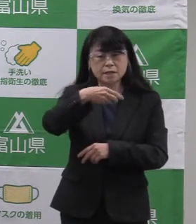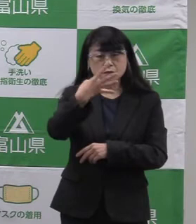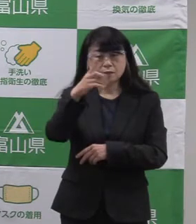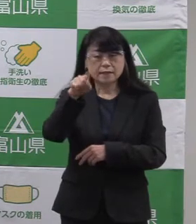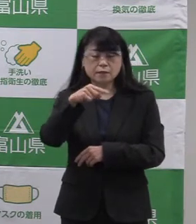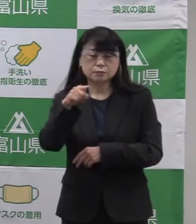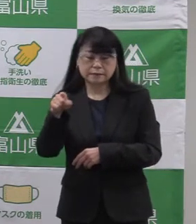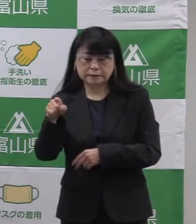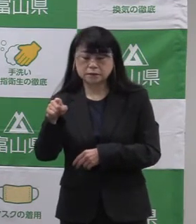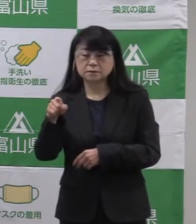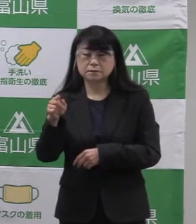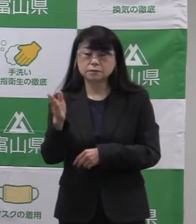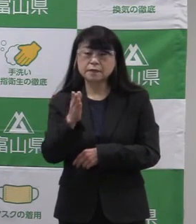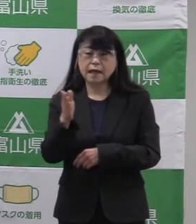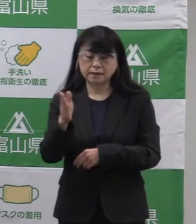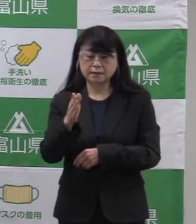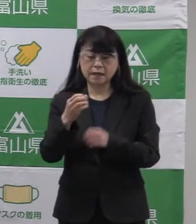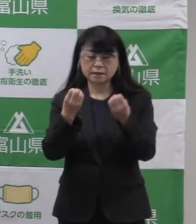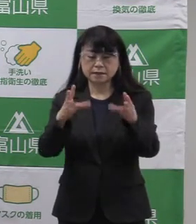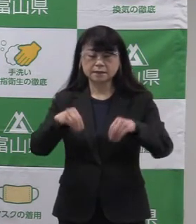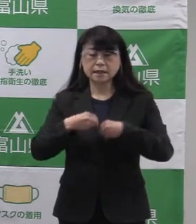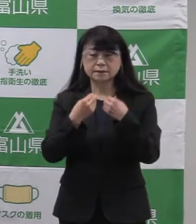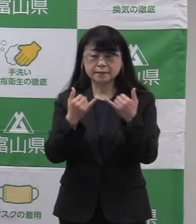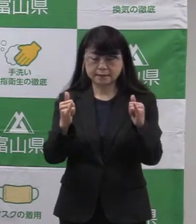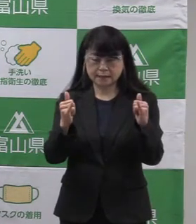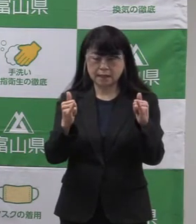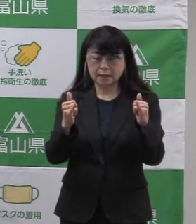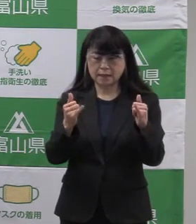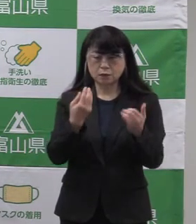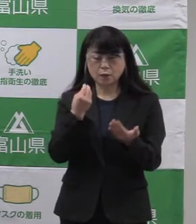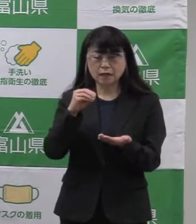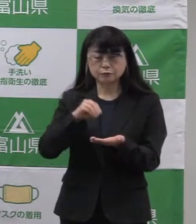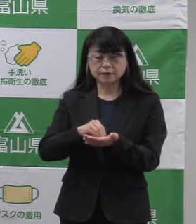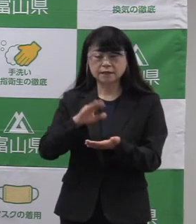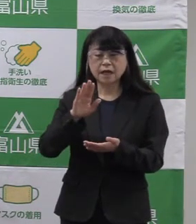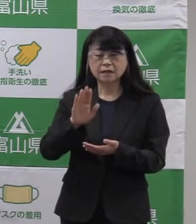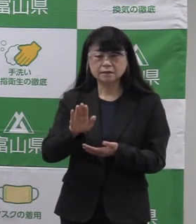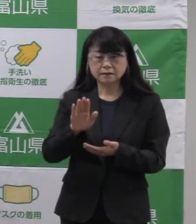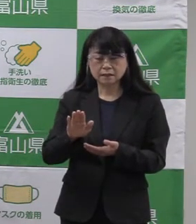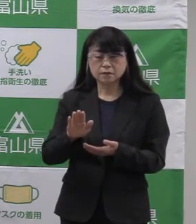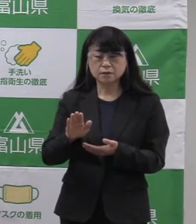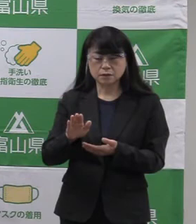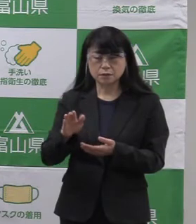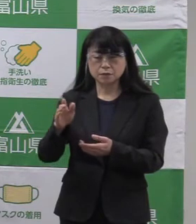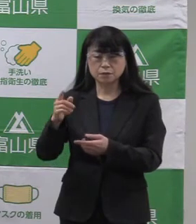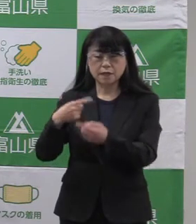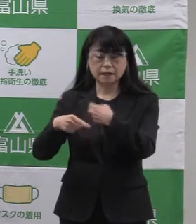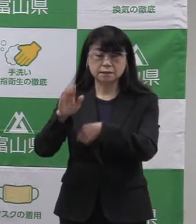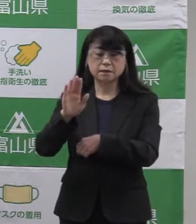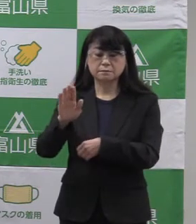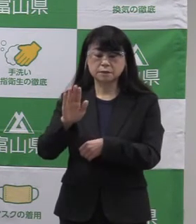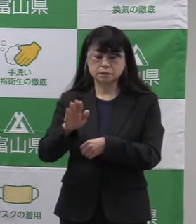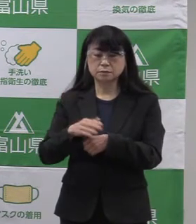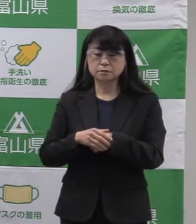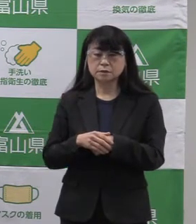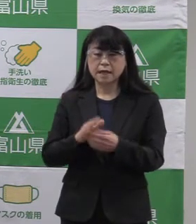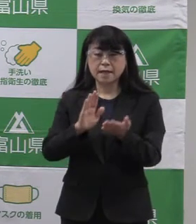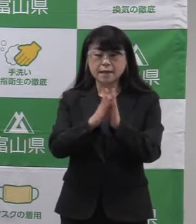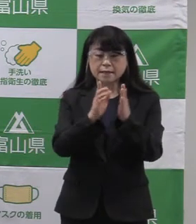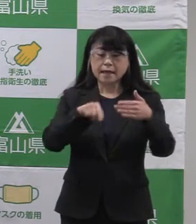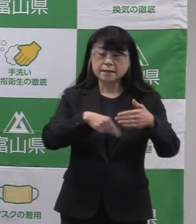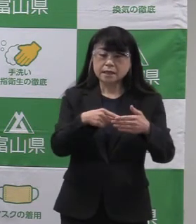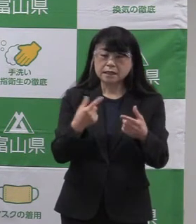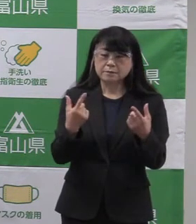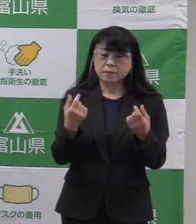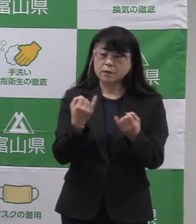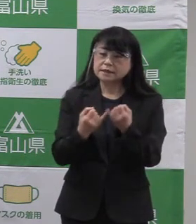が新規に、感染者が確認されるというようなことが伝わっておりますけれども、県内でもそうした事態が起